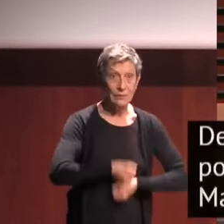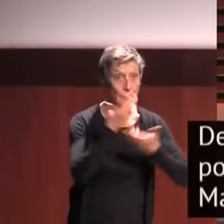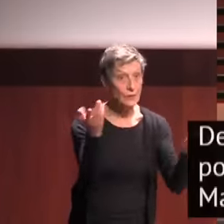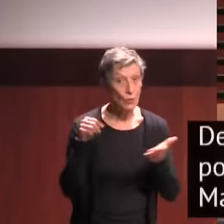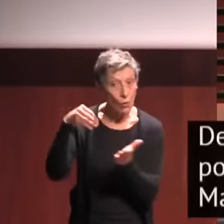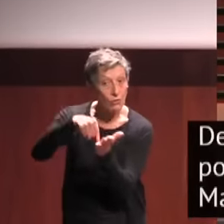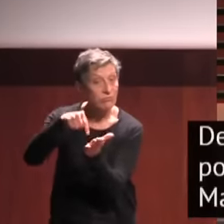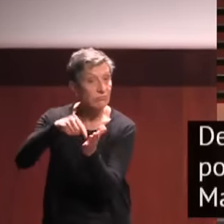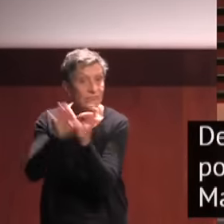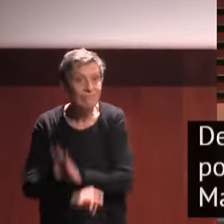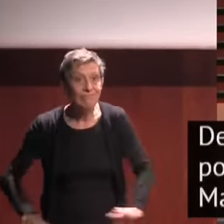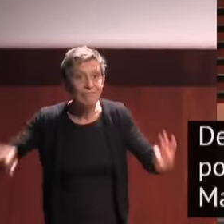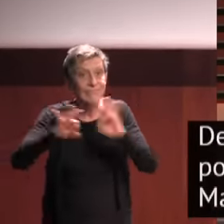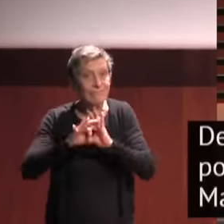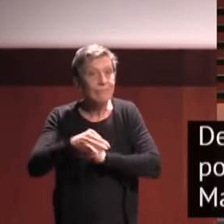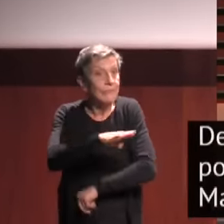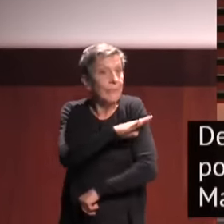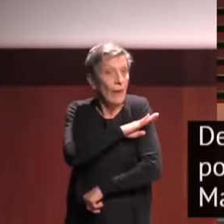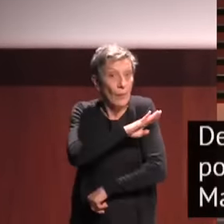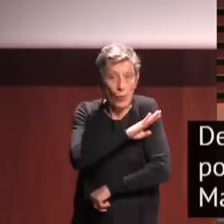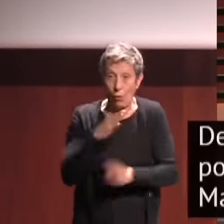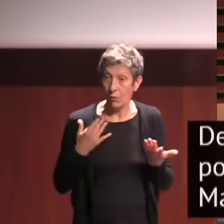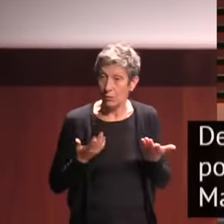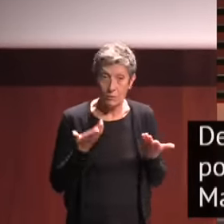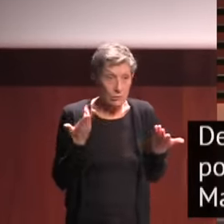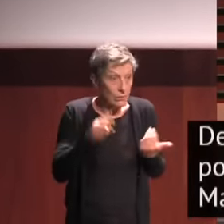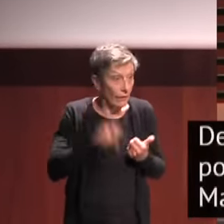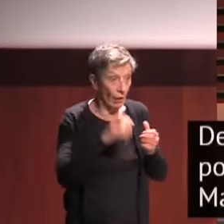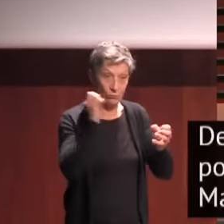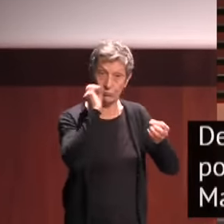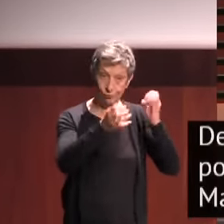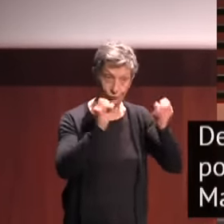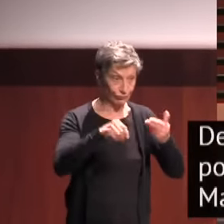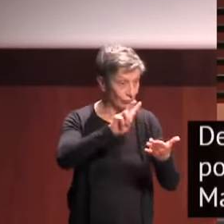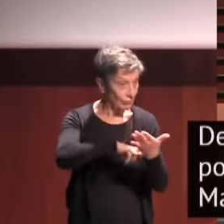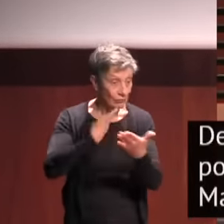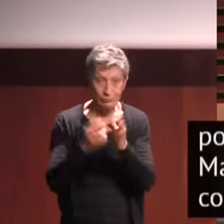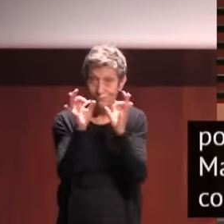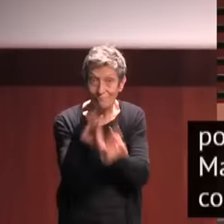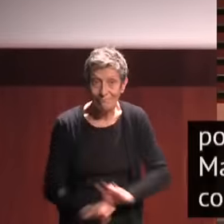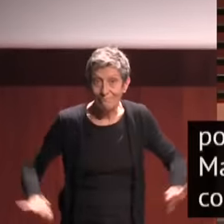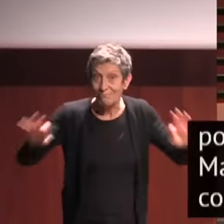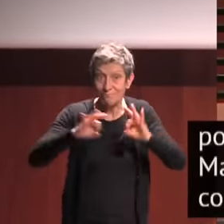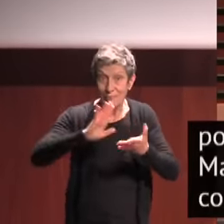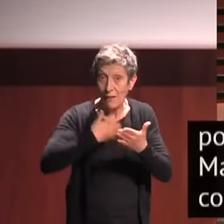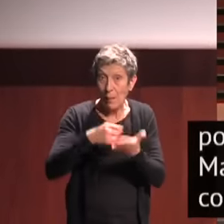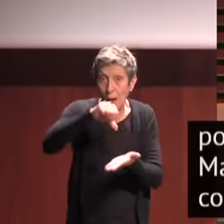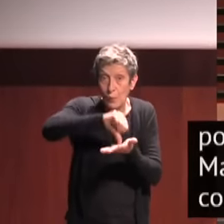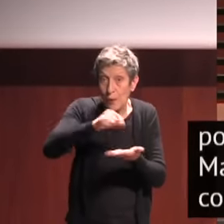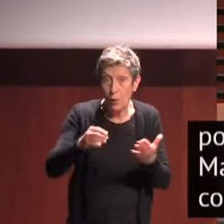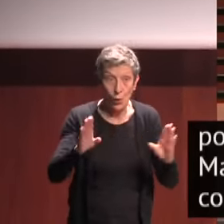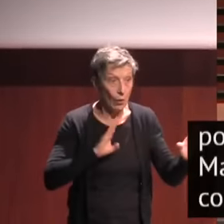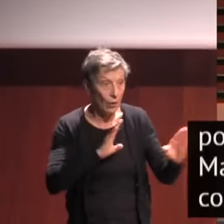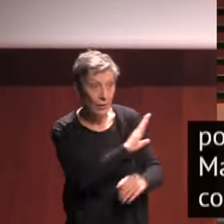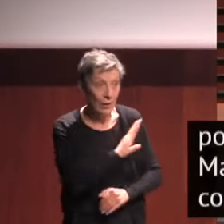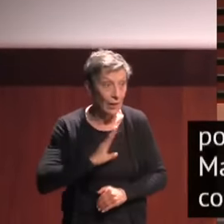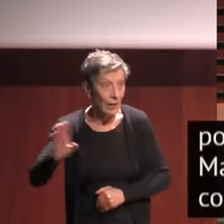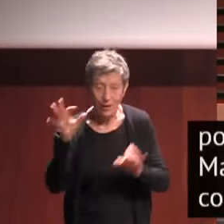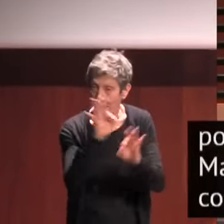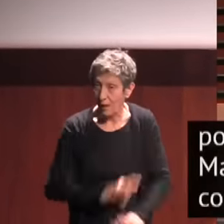le récit d'Armand Pelletier n'a pas été traduit, il n'a pas eu d'interprète au milieu, il n'a pas été